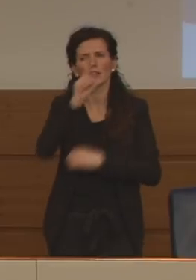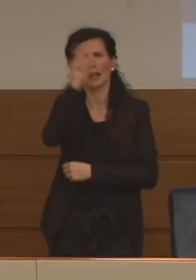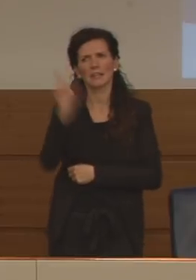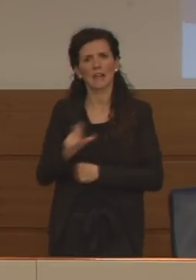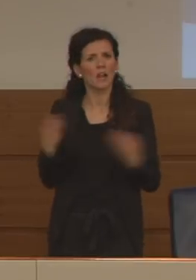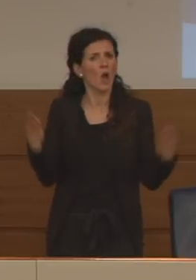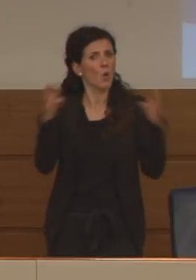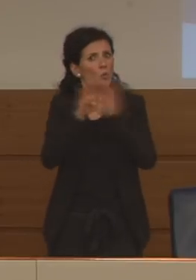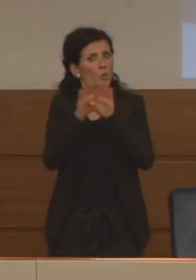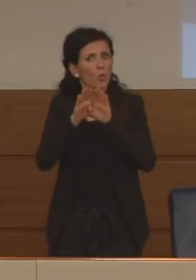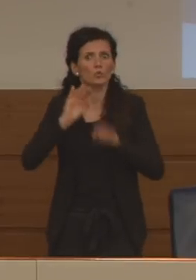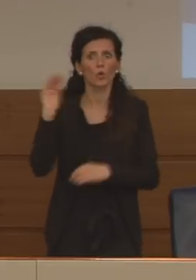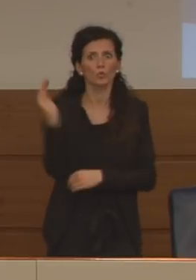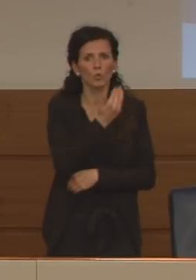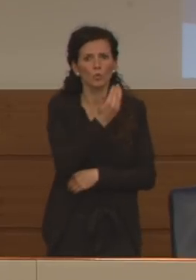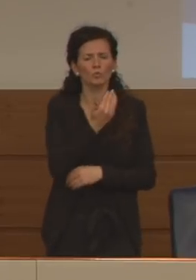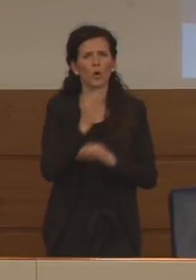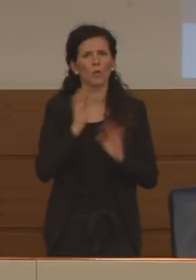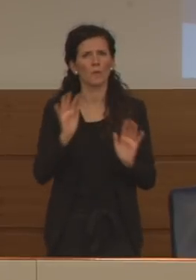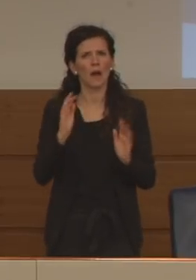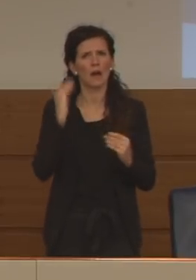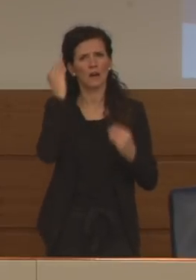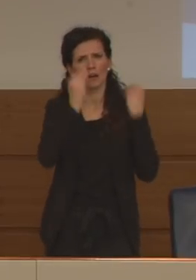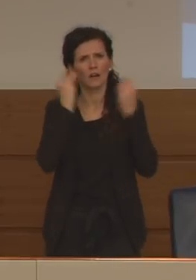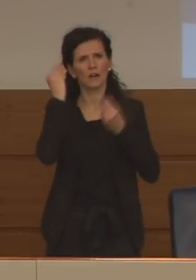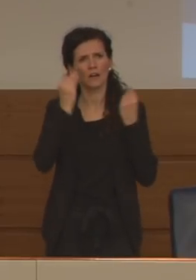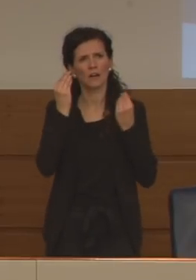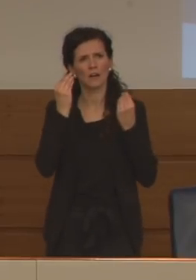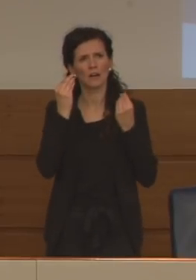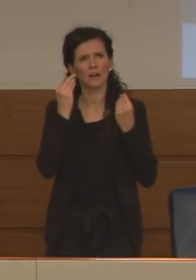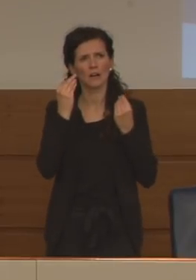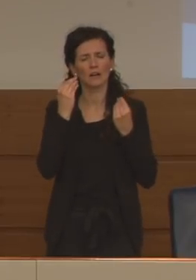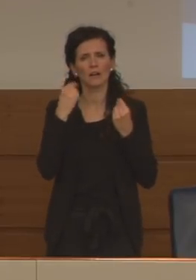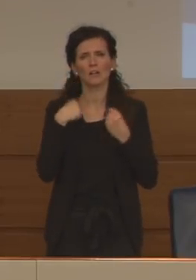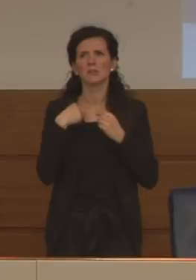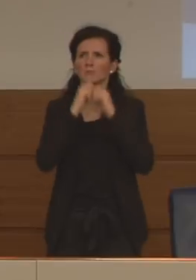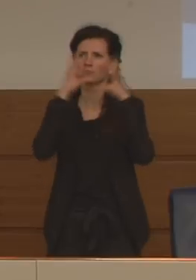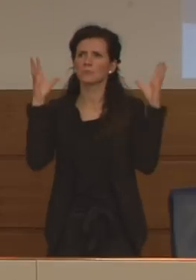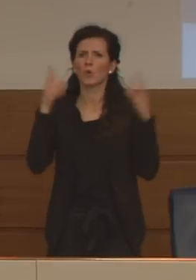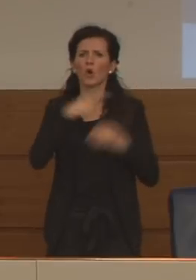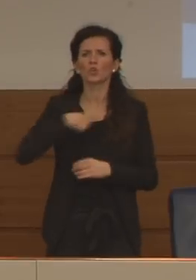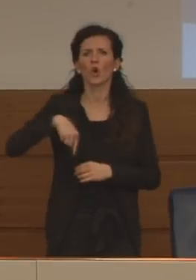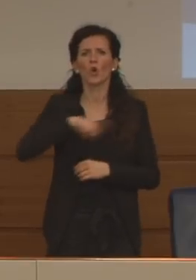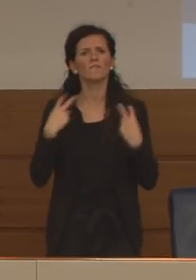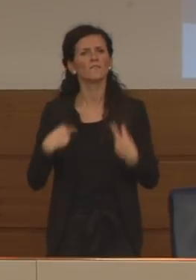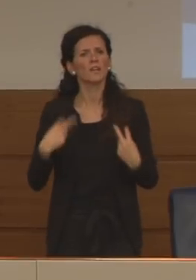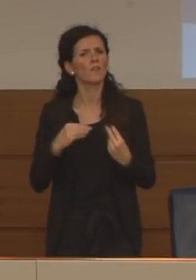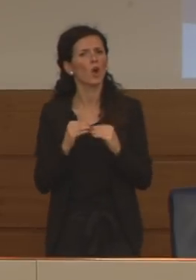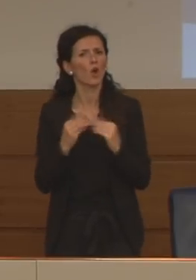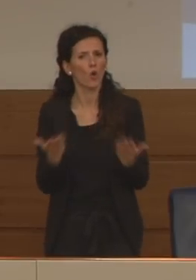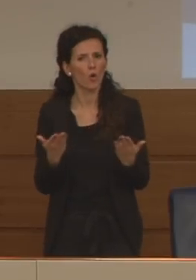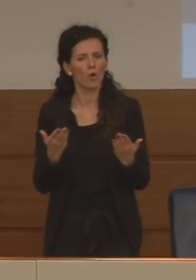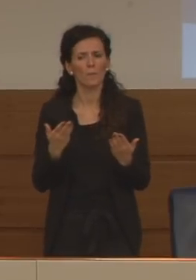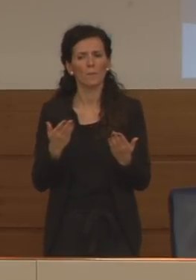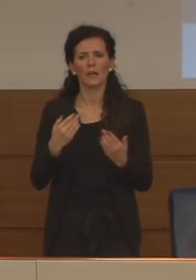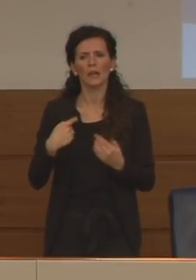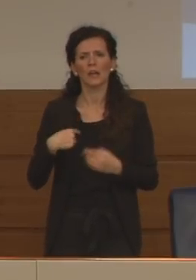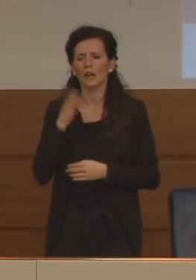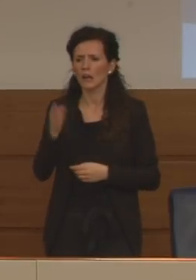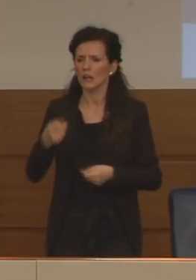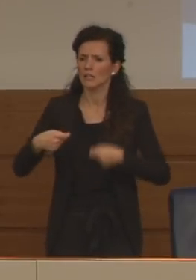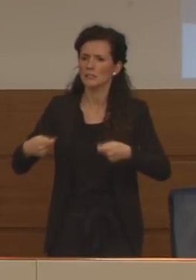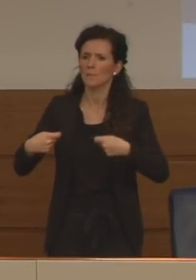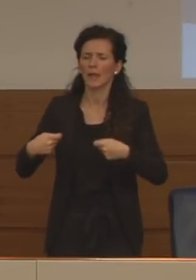domando come vivremo come potremmo sostenerci se non riusciamo a fare la spesa se non